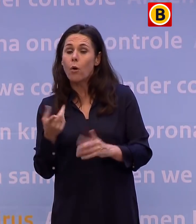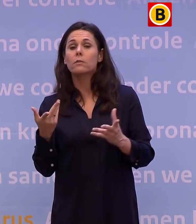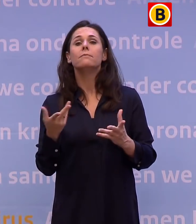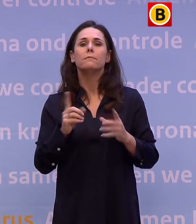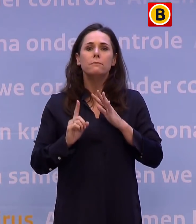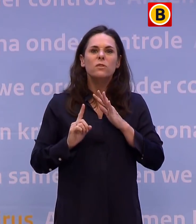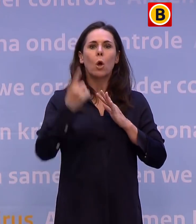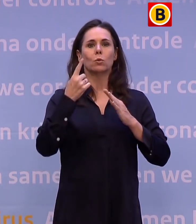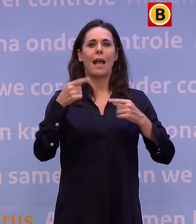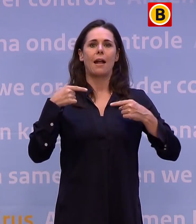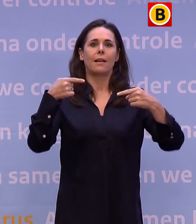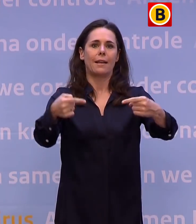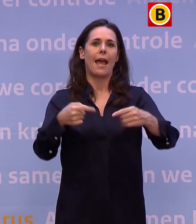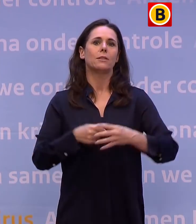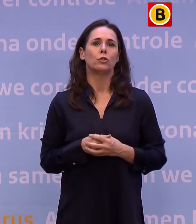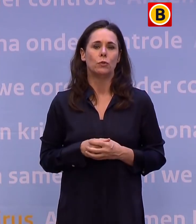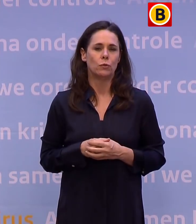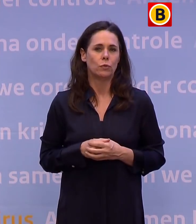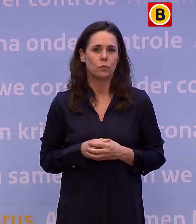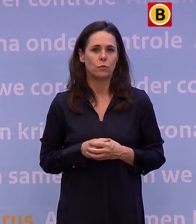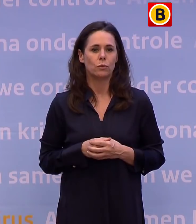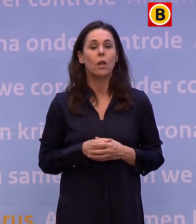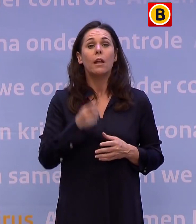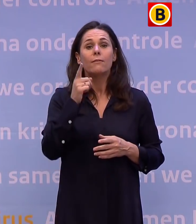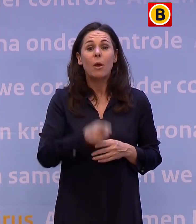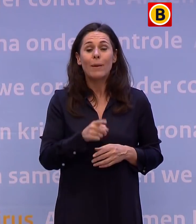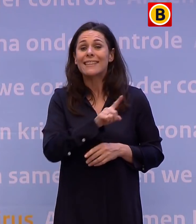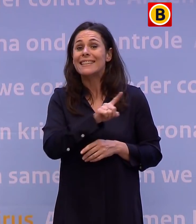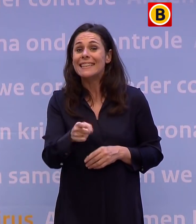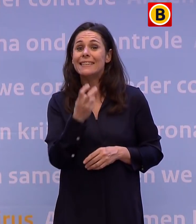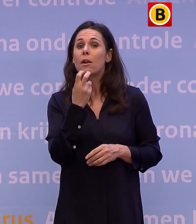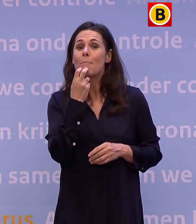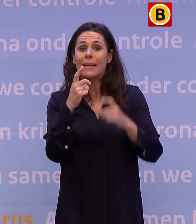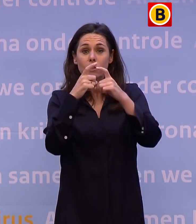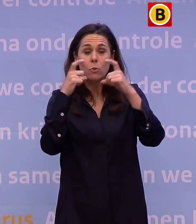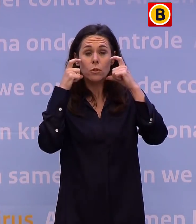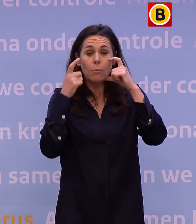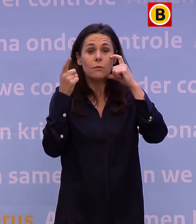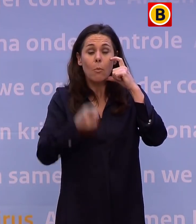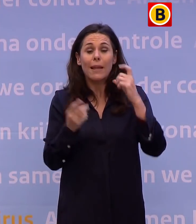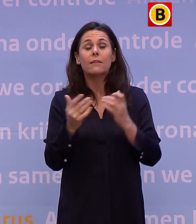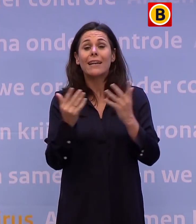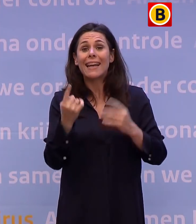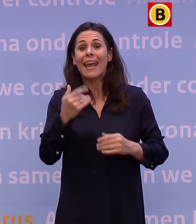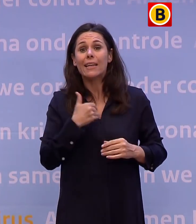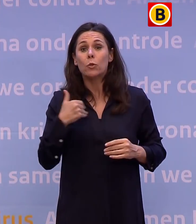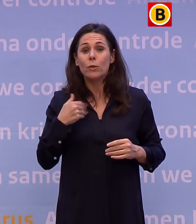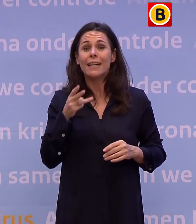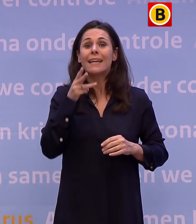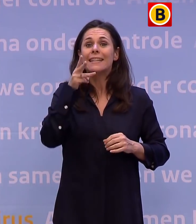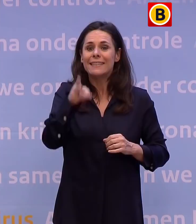noodzakelijke reizen. De verplichtingen niet medisch mondkapje te dragen geldt vanaf 1 juni, vanaf 13